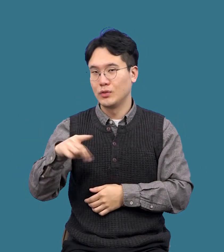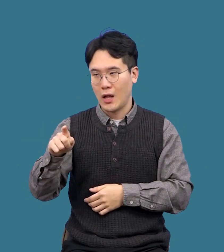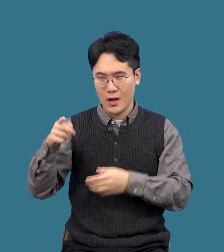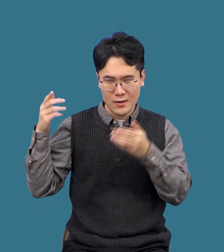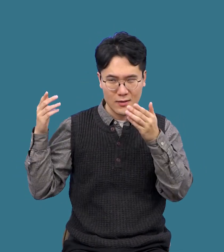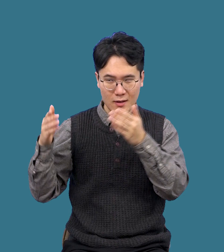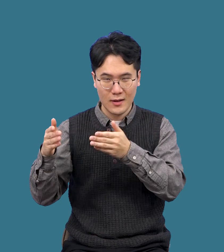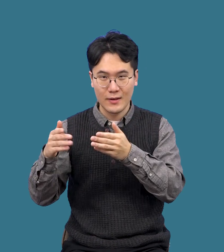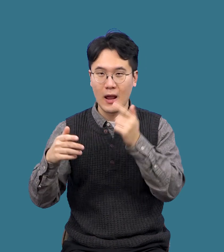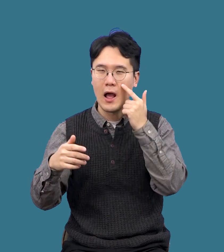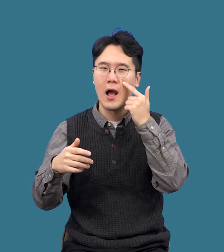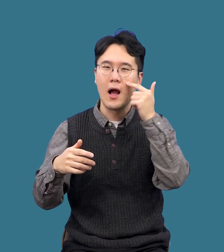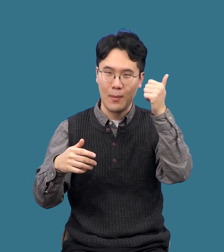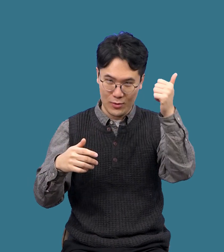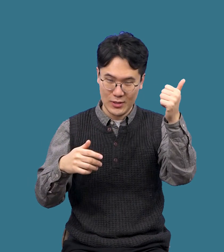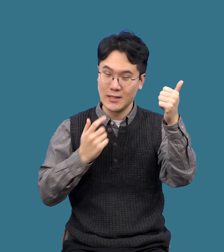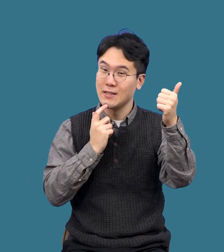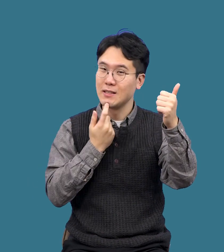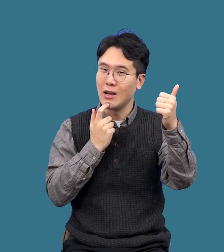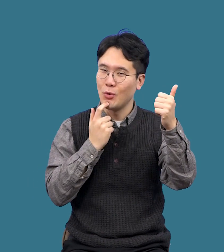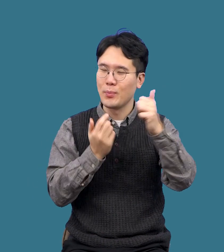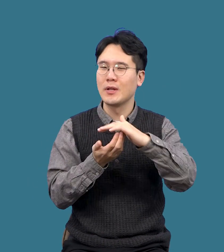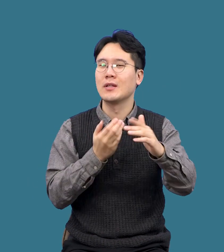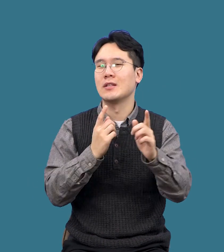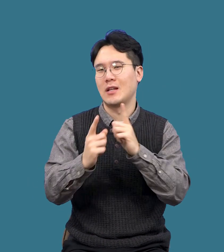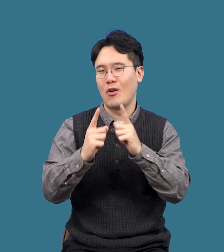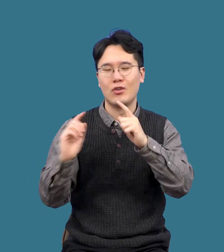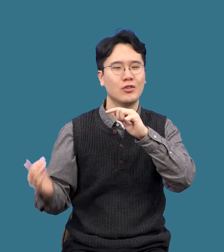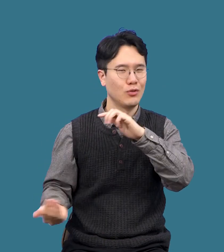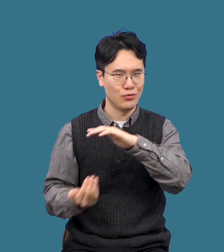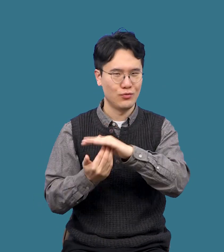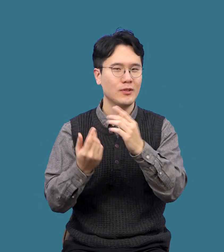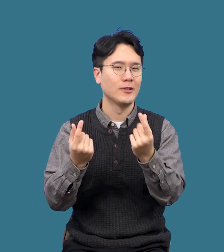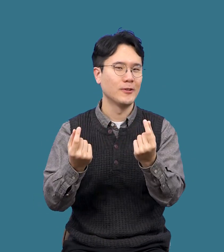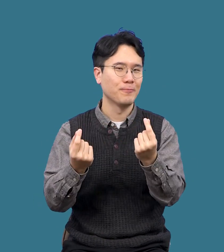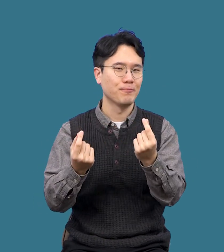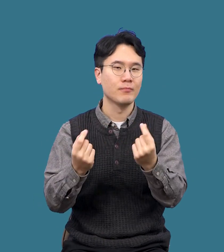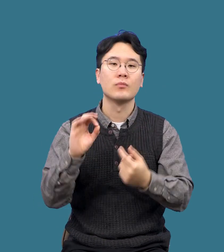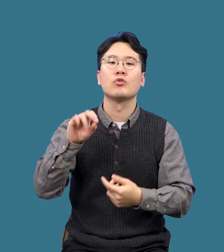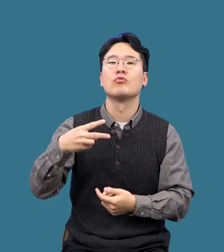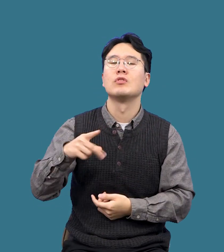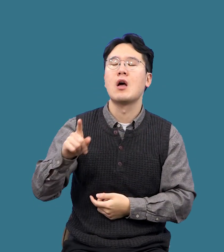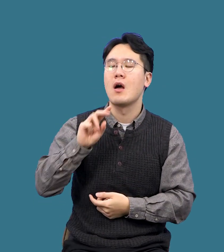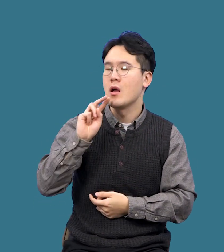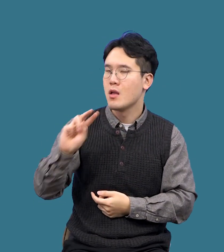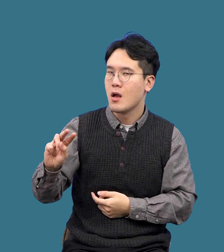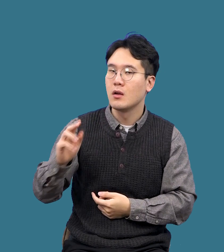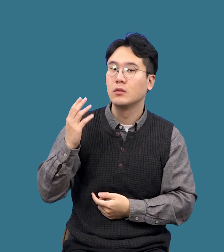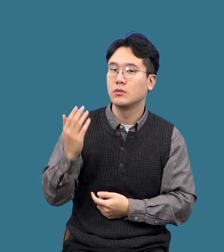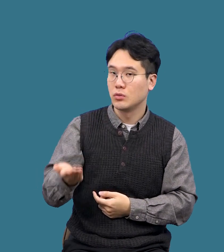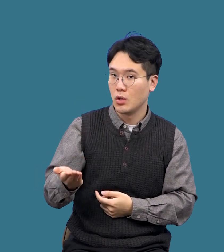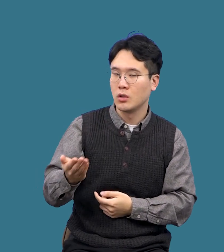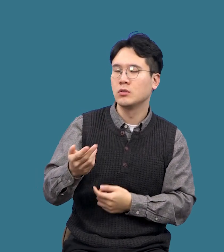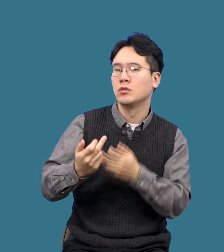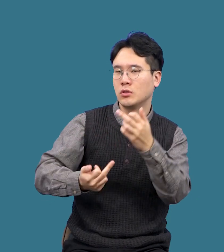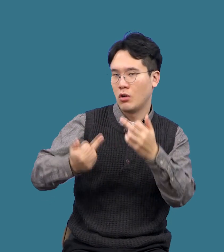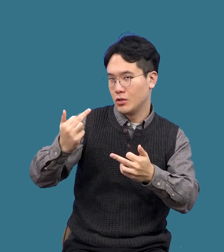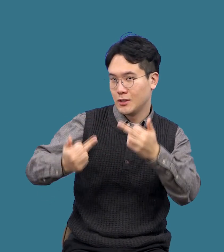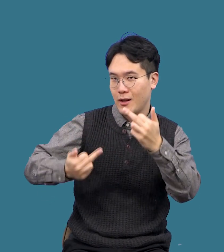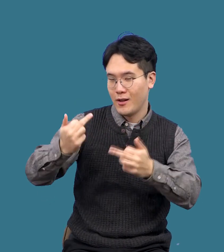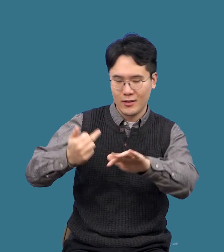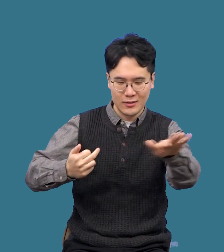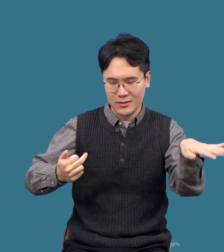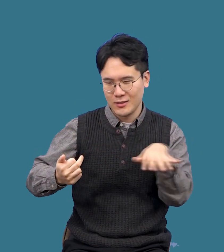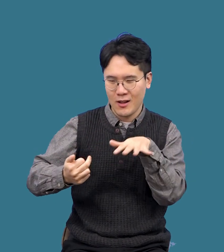예언의 성취라고 할 수가 있습니다. 읽어보시겠습니다. 유다야, 너는 내 형제의 찬송이 될지라.